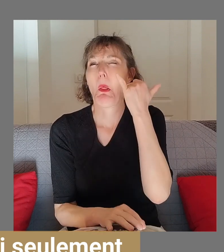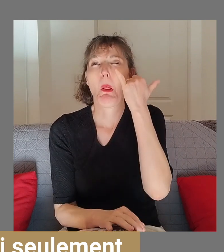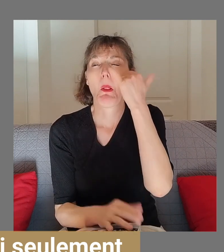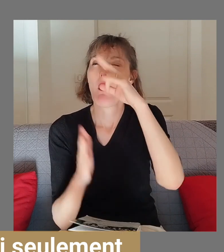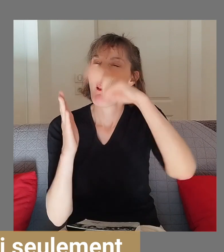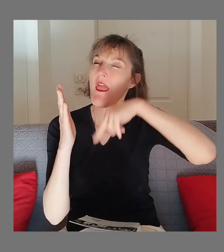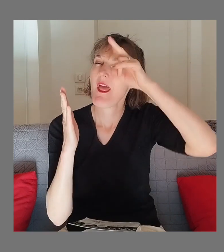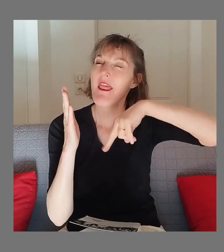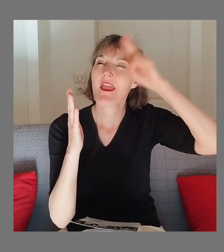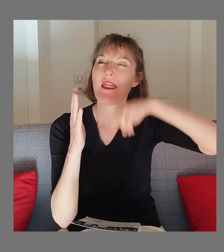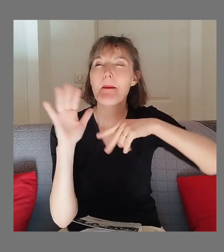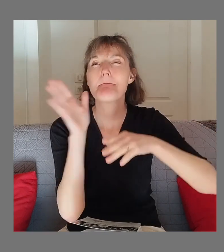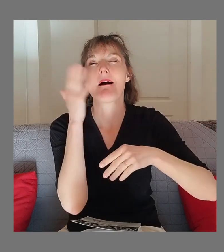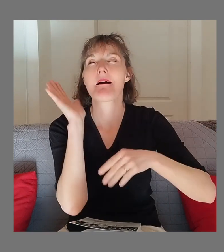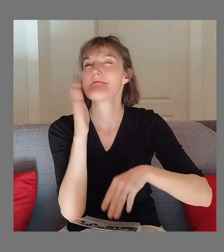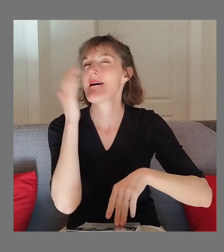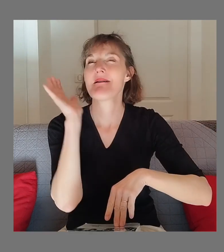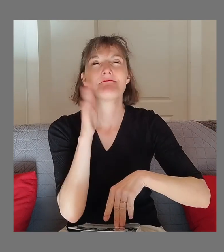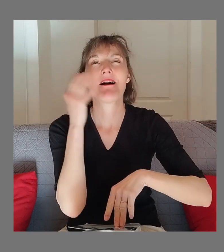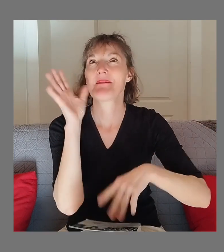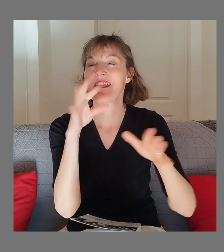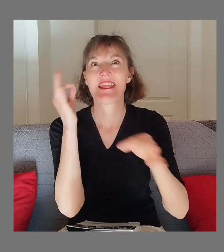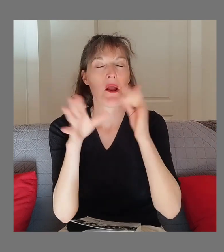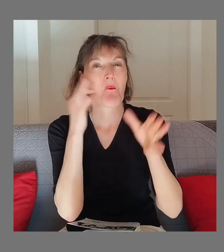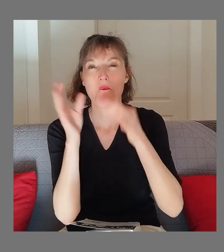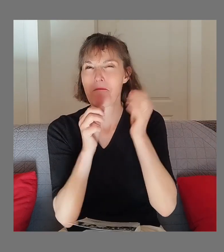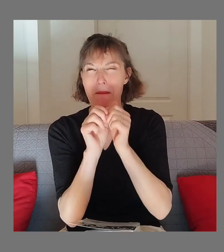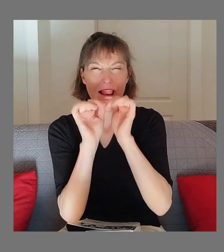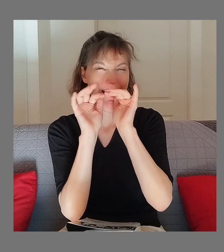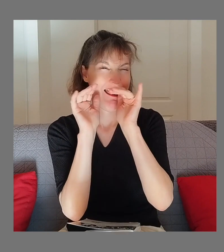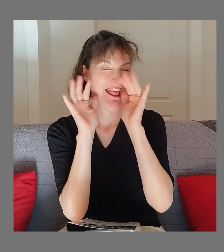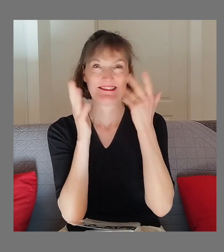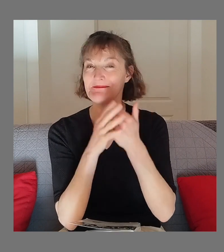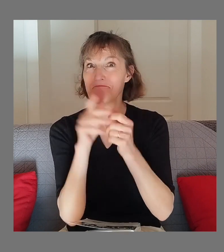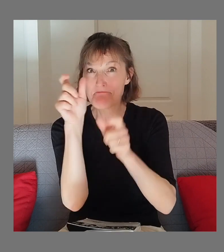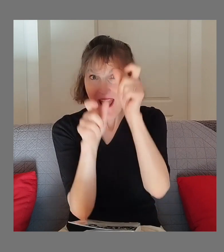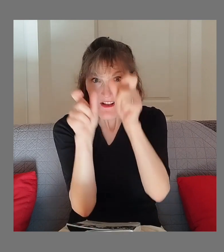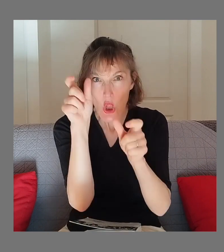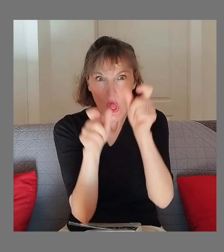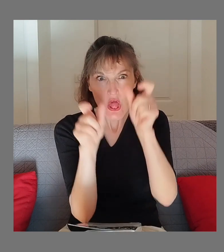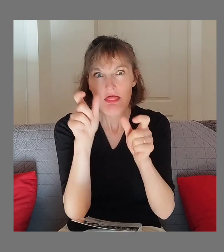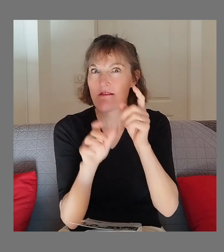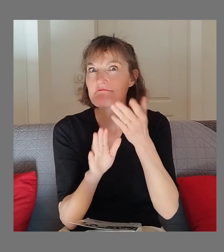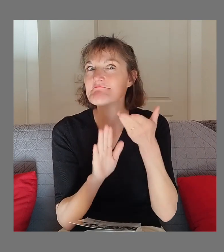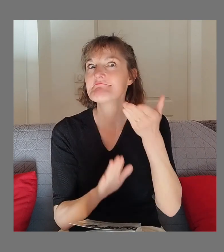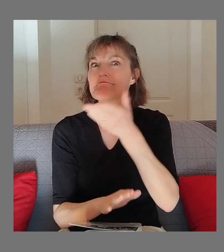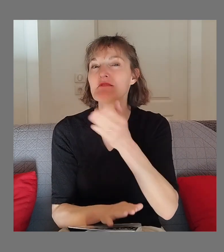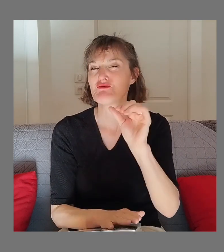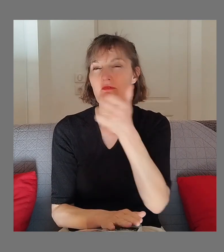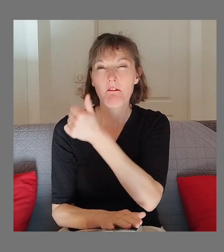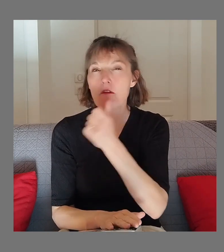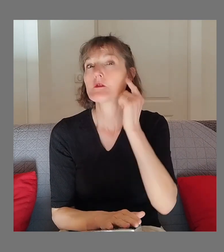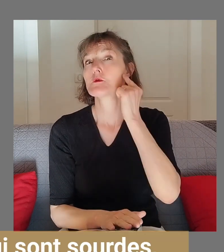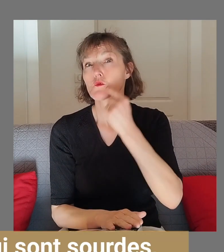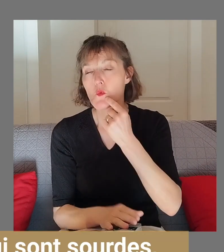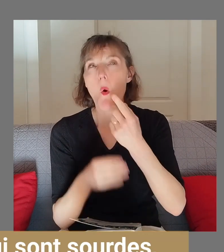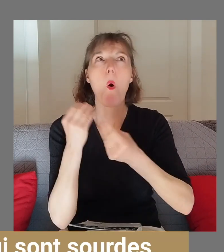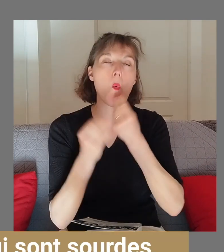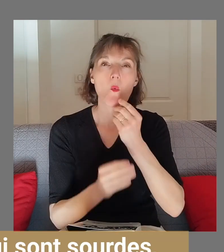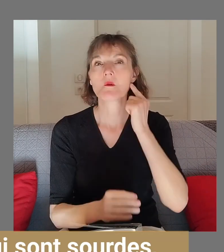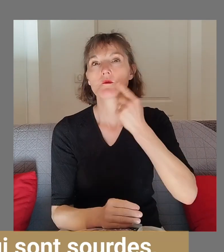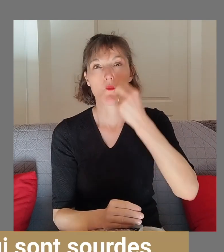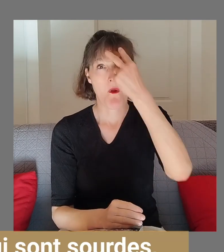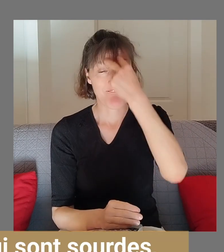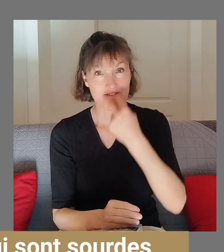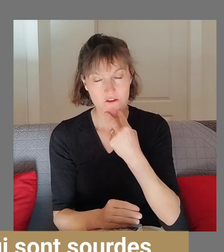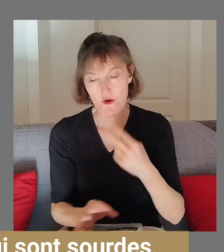de rester assise et de tourner les pages et de découvrir toutes les histoires de ces personnes. Les personnes qui